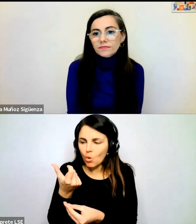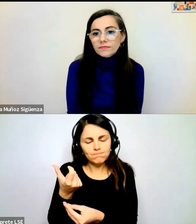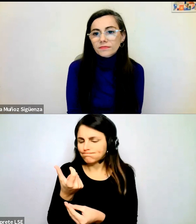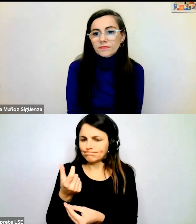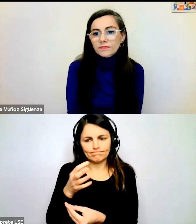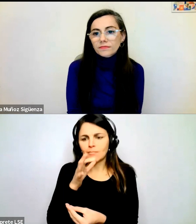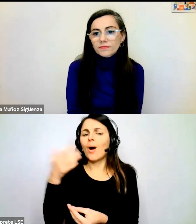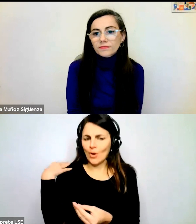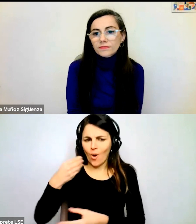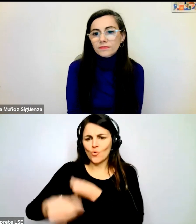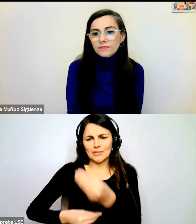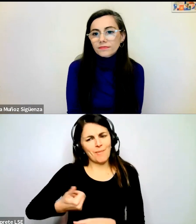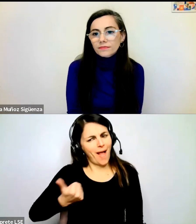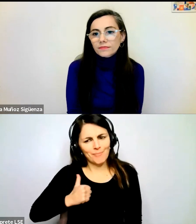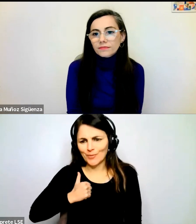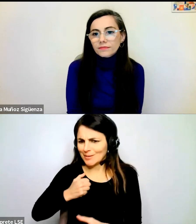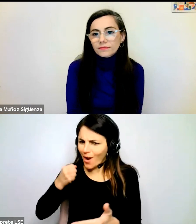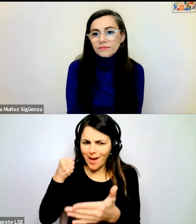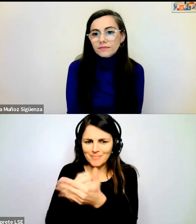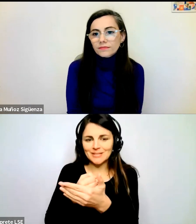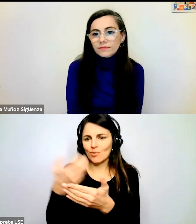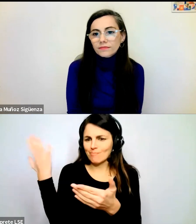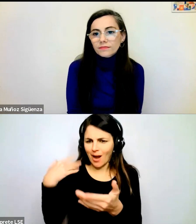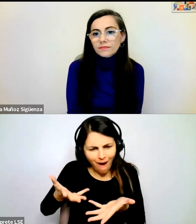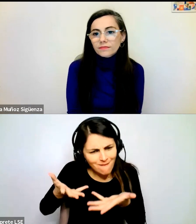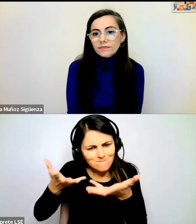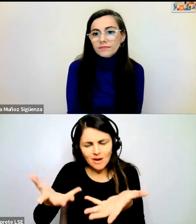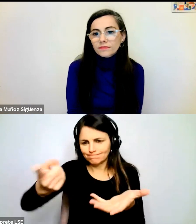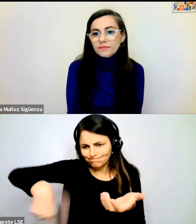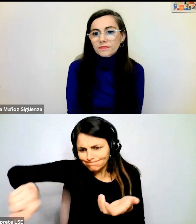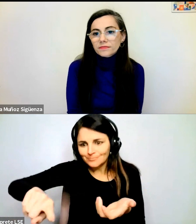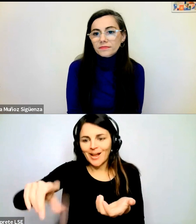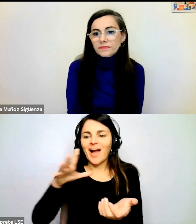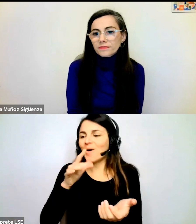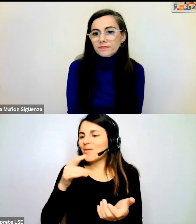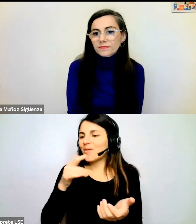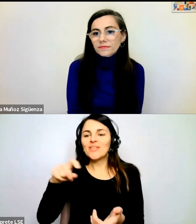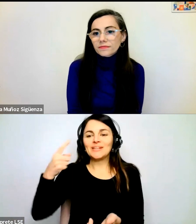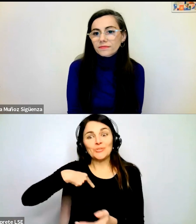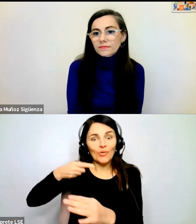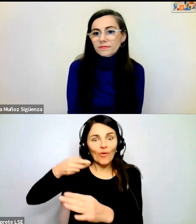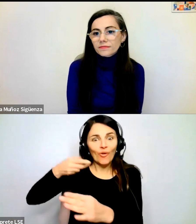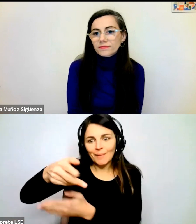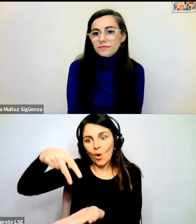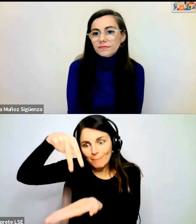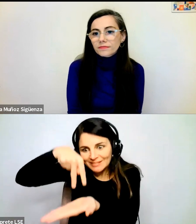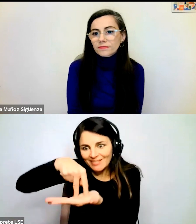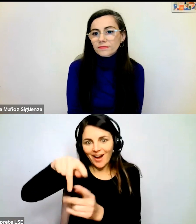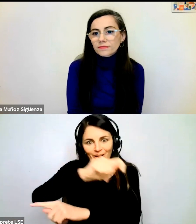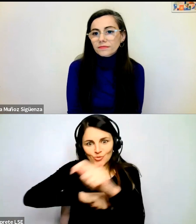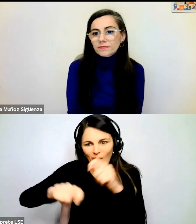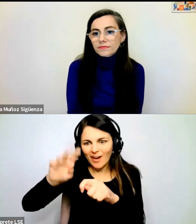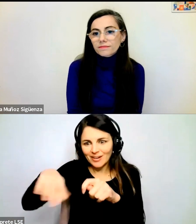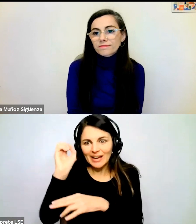que vosotros podáis acceder a él, ¿no? En vez de desplazarnos nosotros a cada asociación a dar una charla a un número reducido de personas,